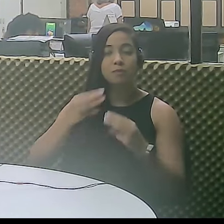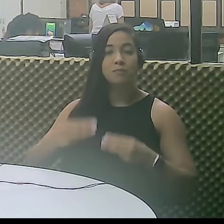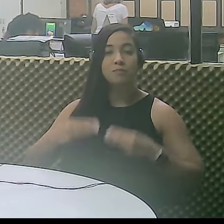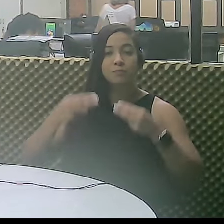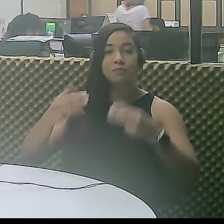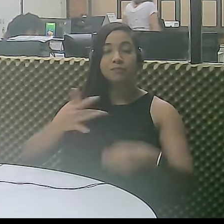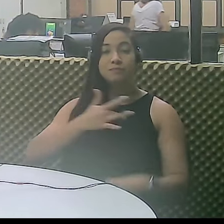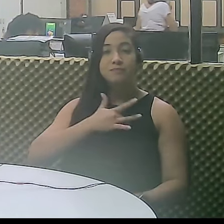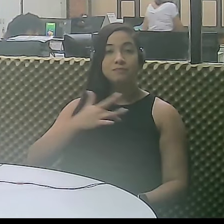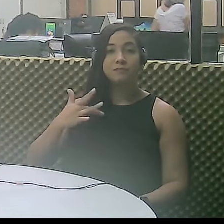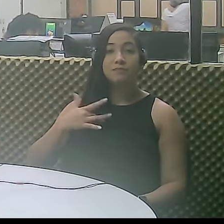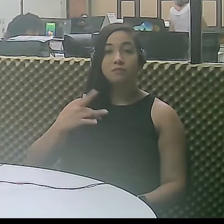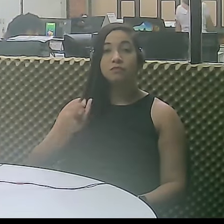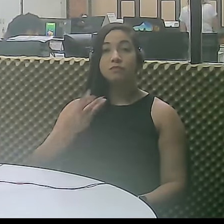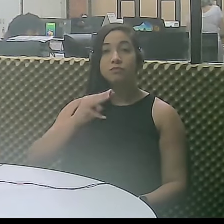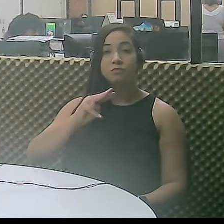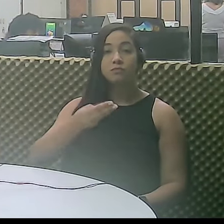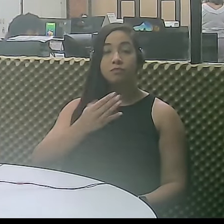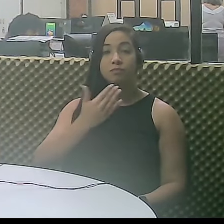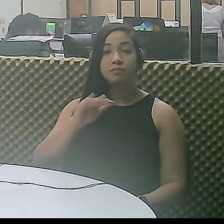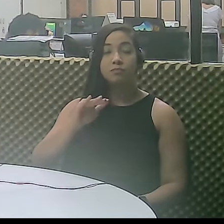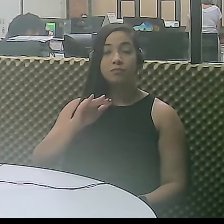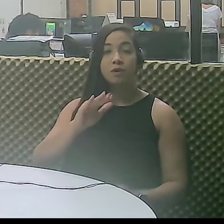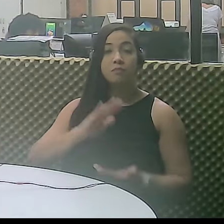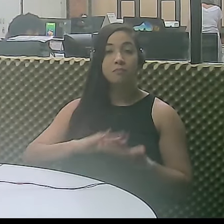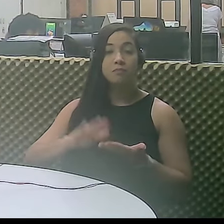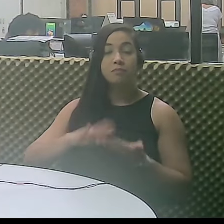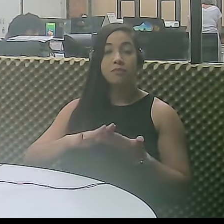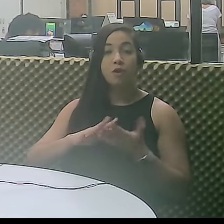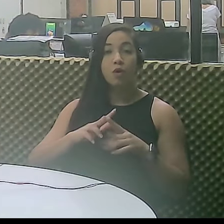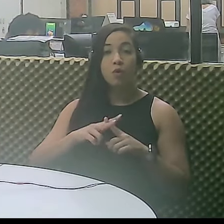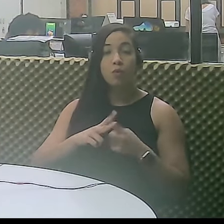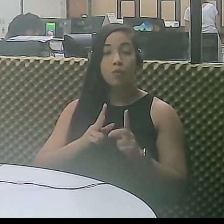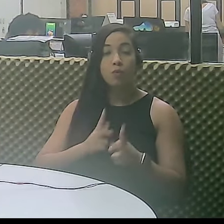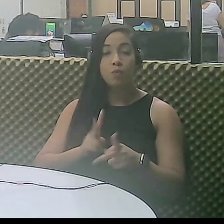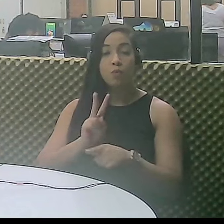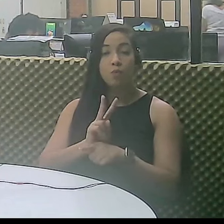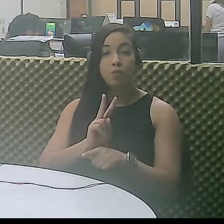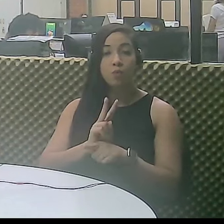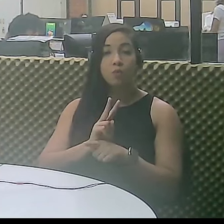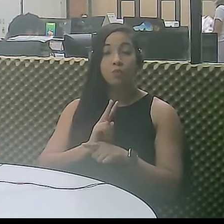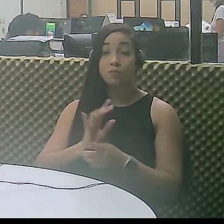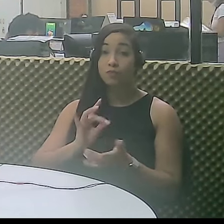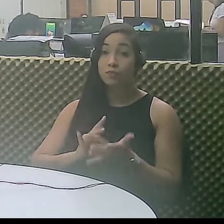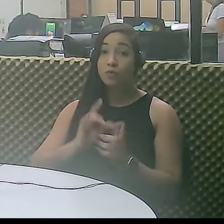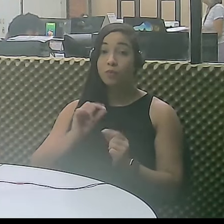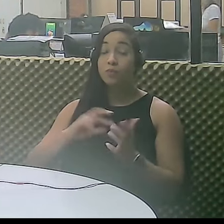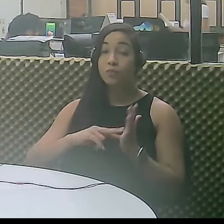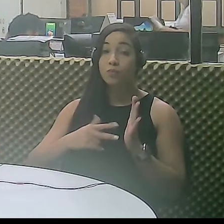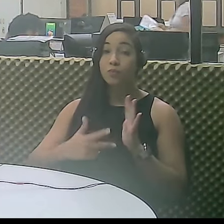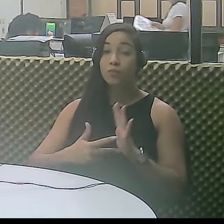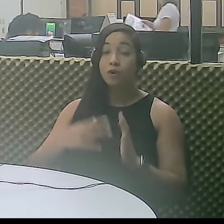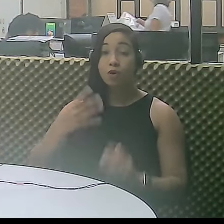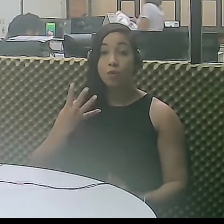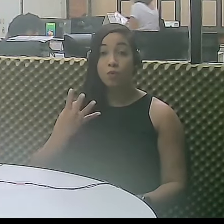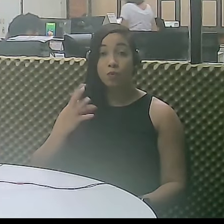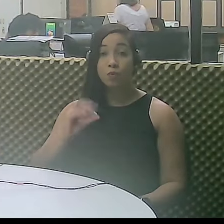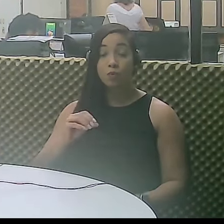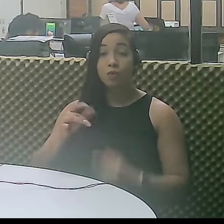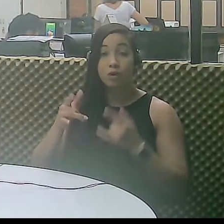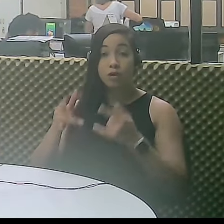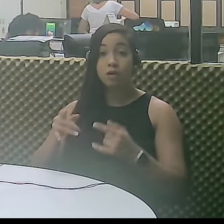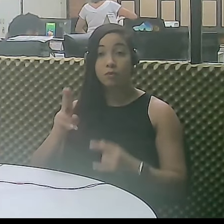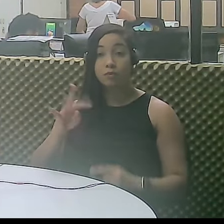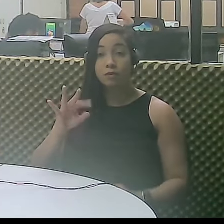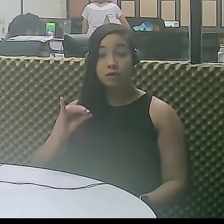da Saúde R$1,5 milhão para o custeio da manutenção dos leitos. Na prática, significa que dos 40 leitos de UTI